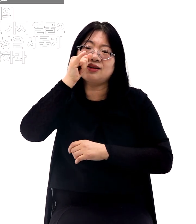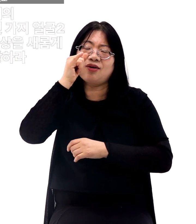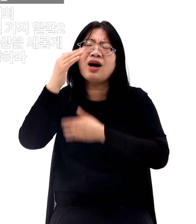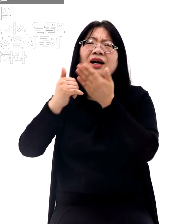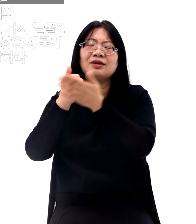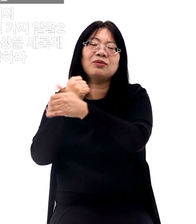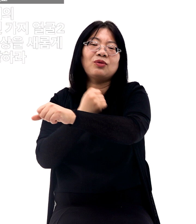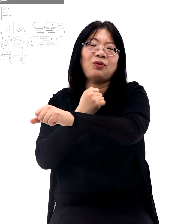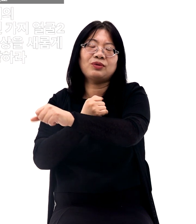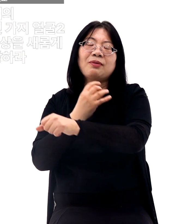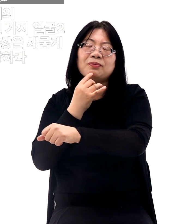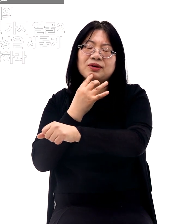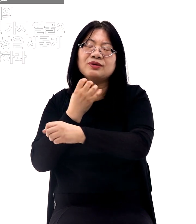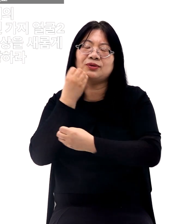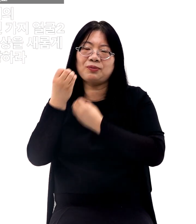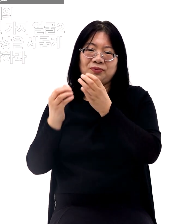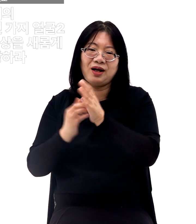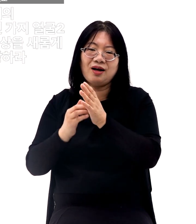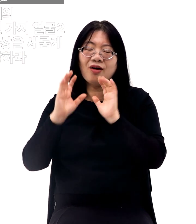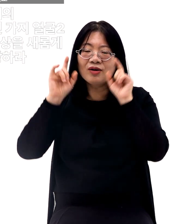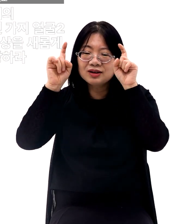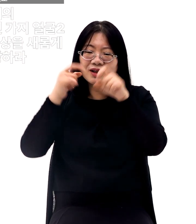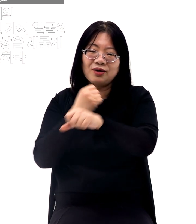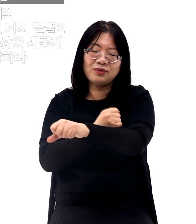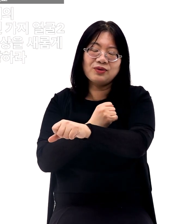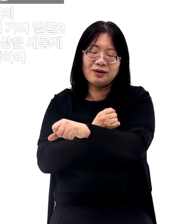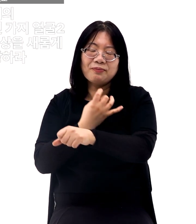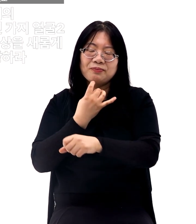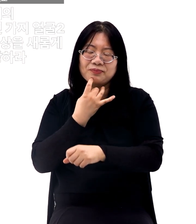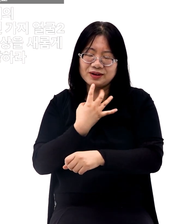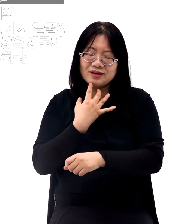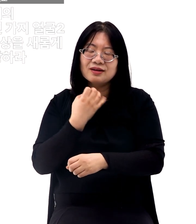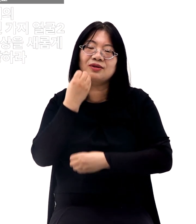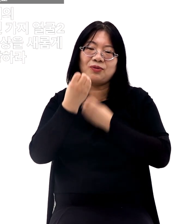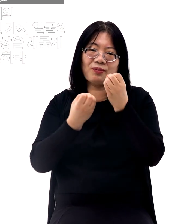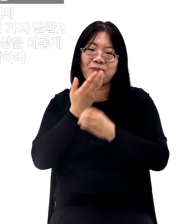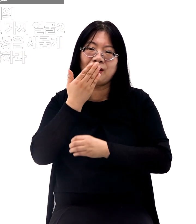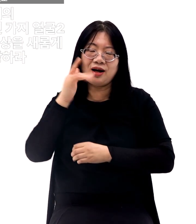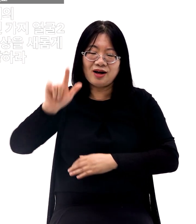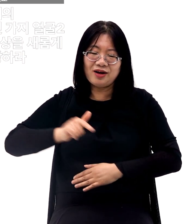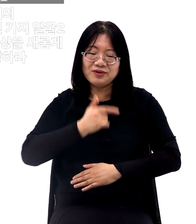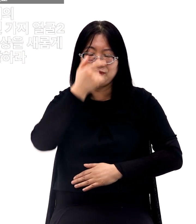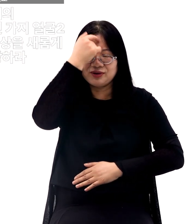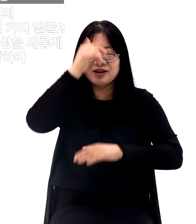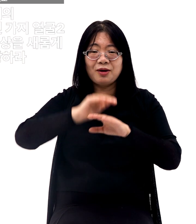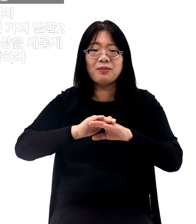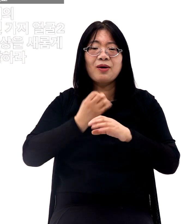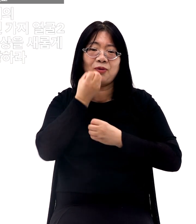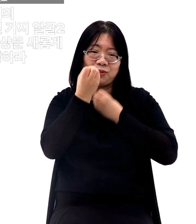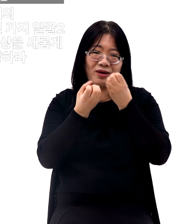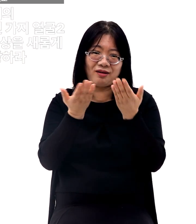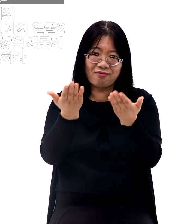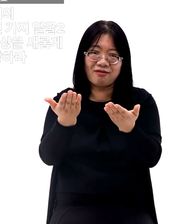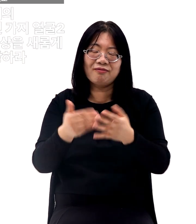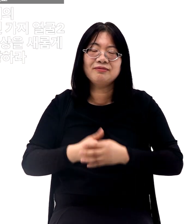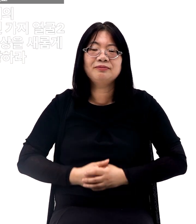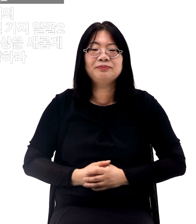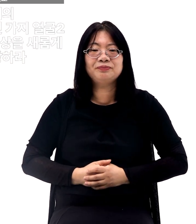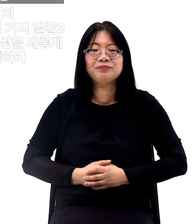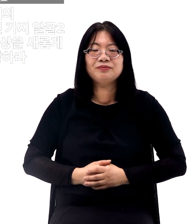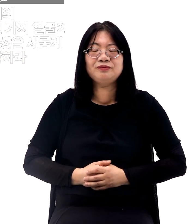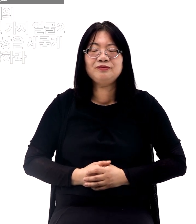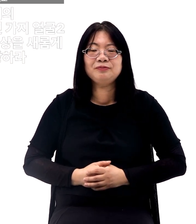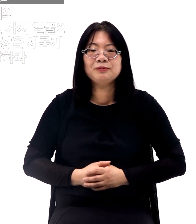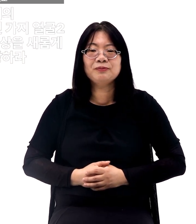공로였구나. 어린 양의 공로였구나. 그거를 하루 종일 예배하는 거예요. 그렇다면